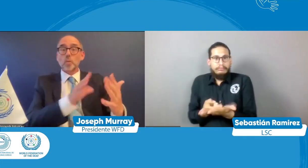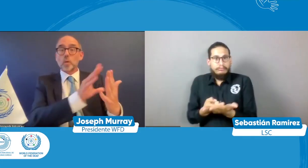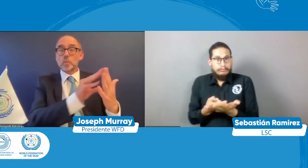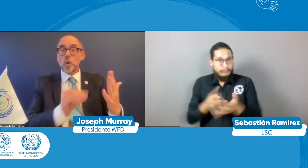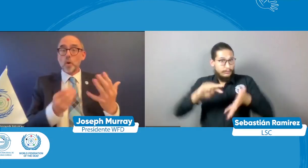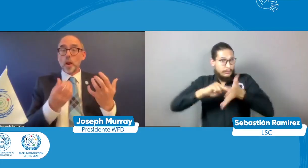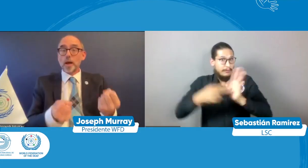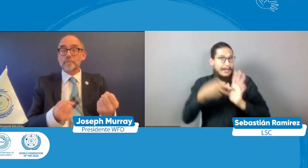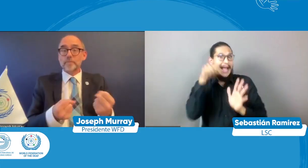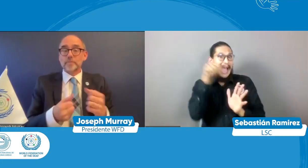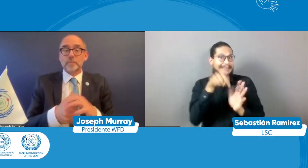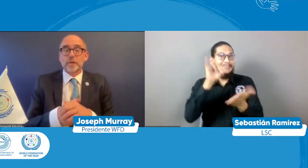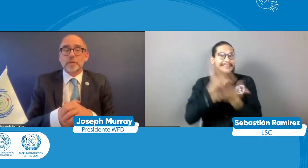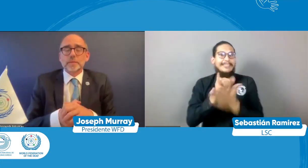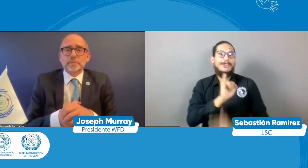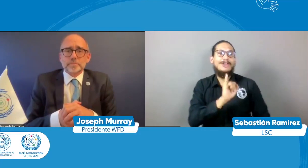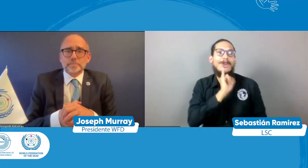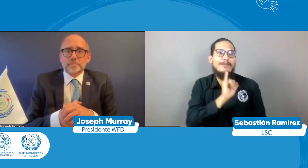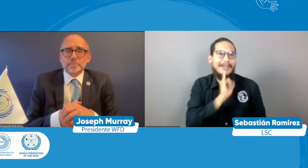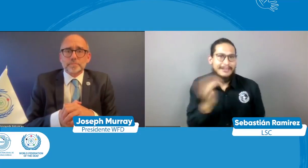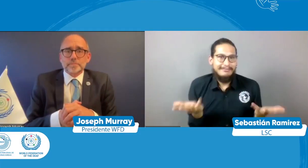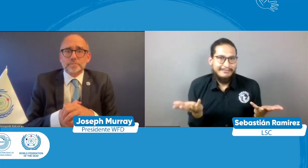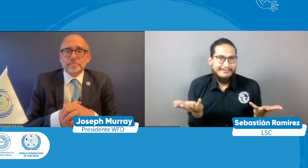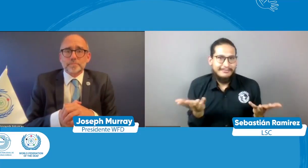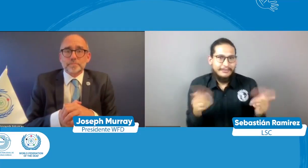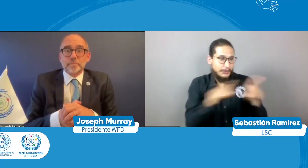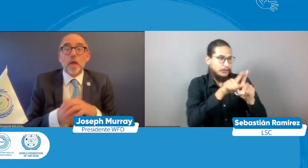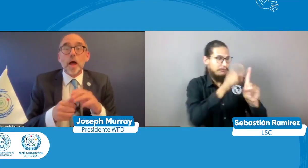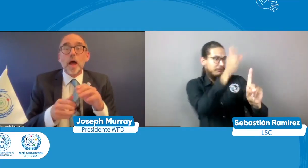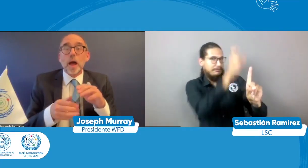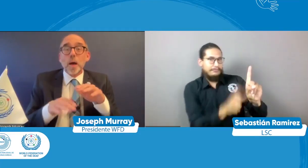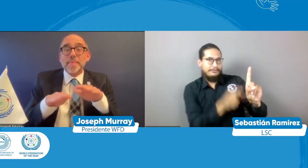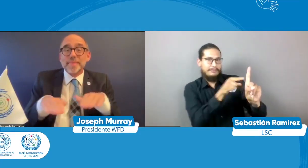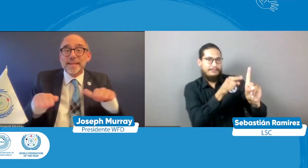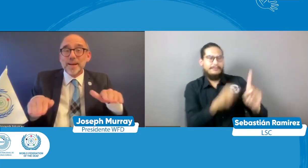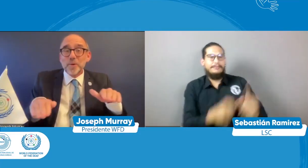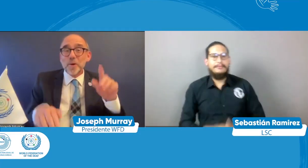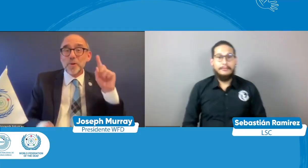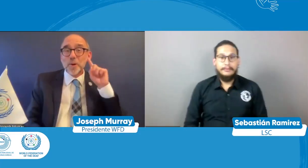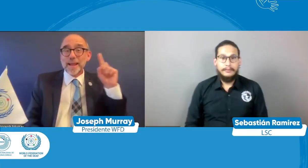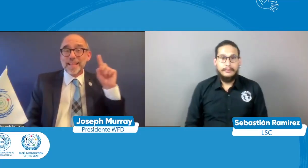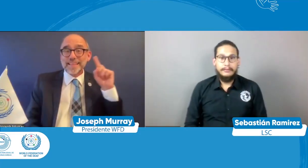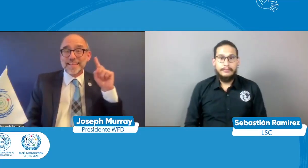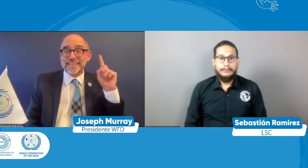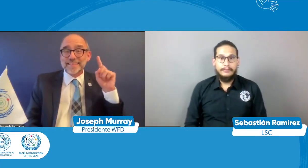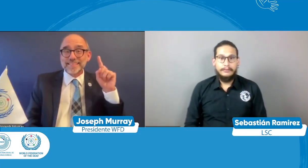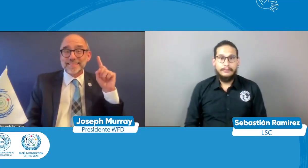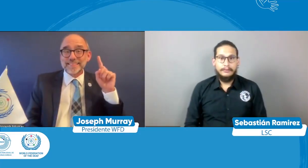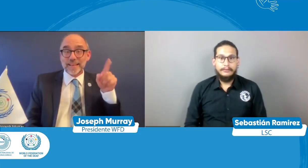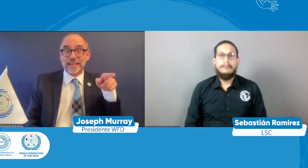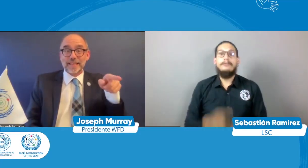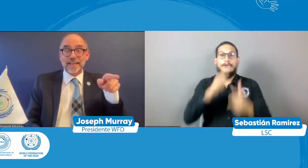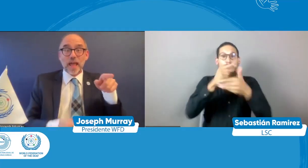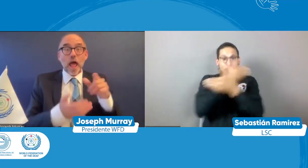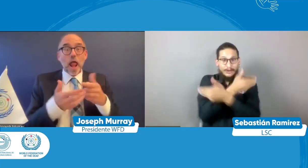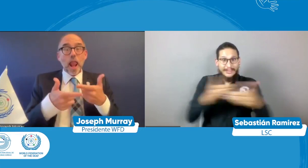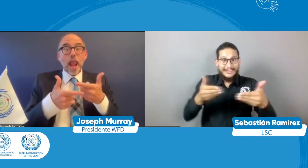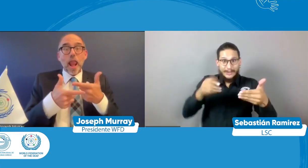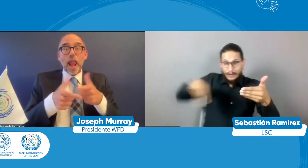digamos que está bien allí hay una lengua está la lengua de señas pero pero podemos tener